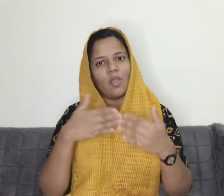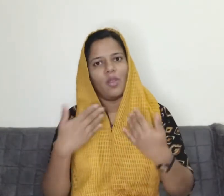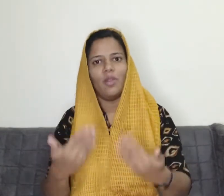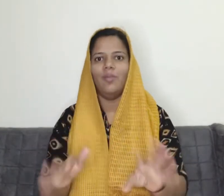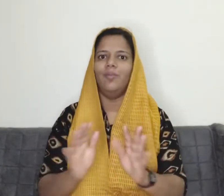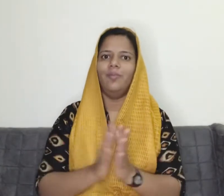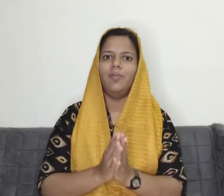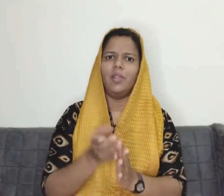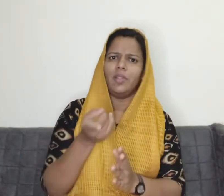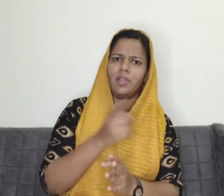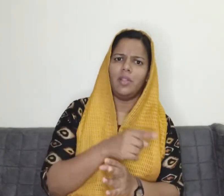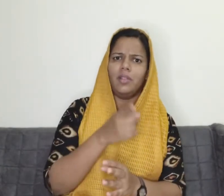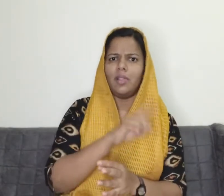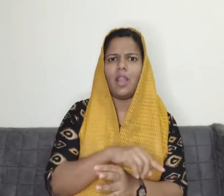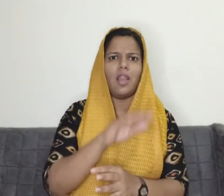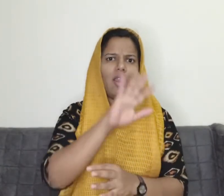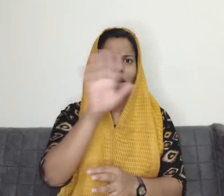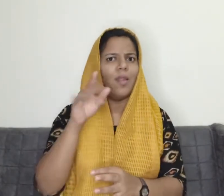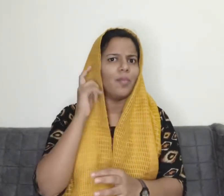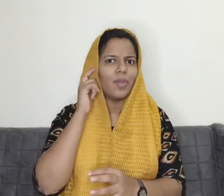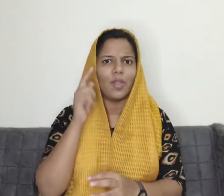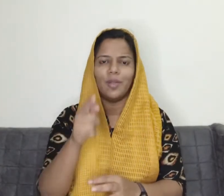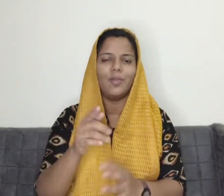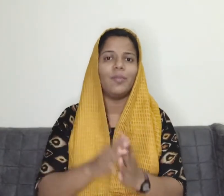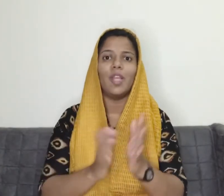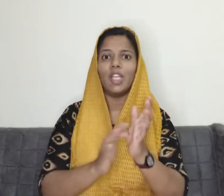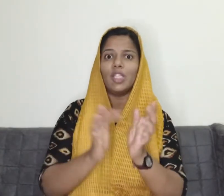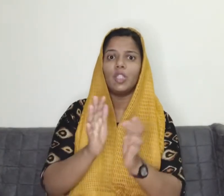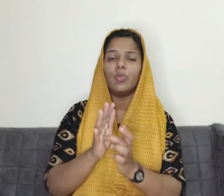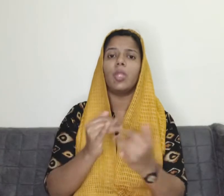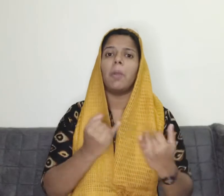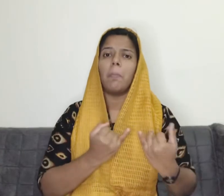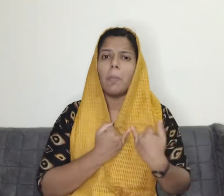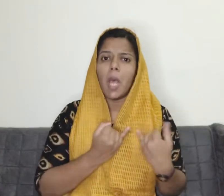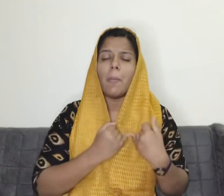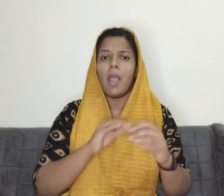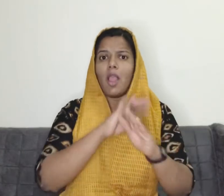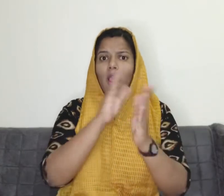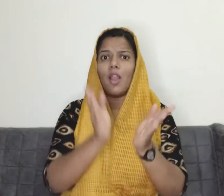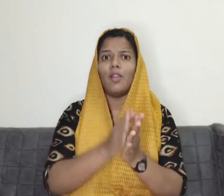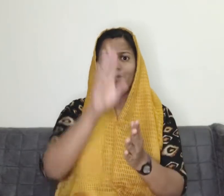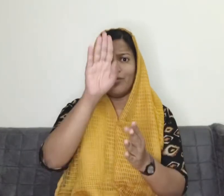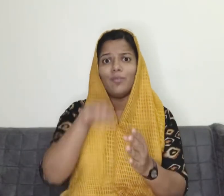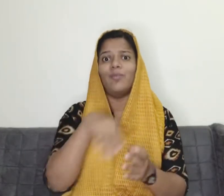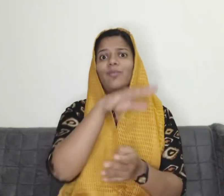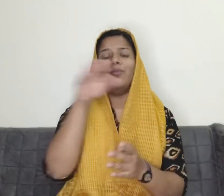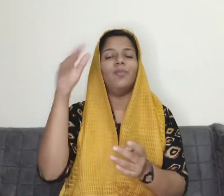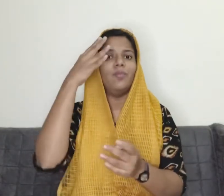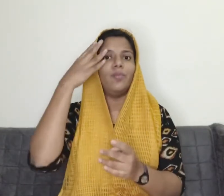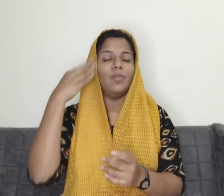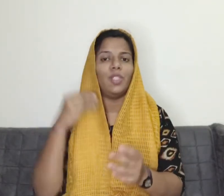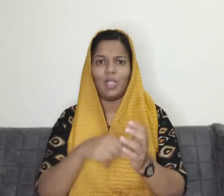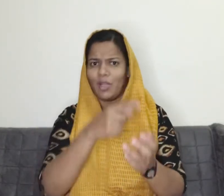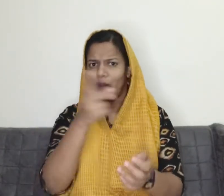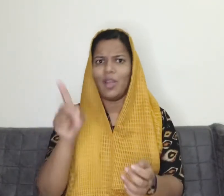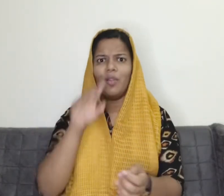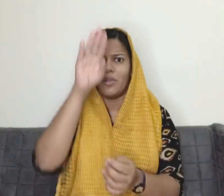അവൻ ഇന്നലെയൊക്കെ, ഇന്നലെ ഇനി ഞാൻ നോക്കാം, നമ്മൾ കേട്ടു, അതായത് യേശു ക്രിസ്തു നമ്മുടെ അകൃത്യത്തിന് വേണ്ടിയാണ് മരണം മരിച്ചത്. അപ്പം നമ്മൾ ക്രൂശിലേക്ക് നോക്കി,